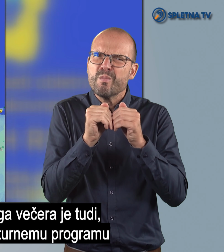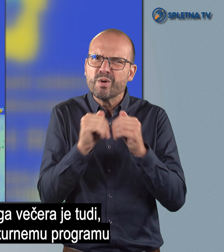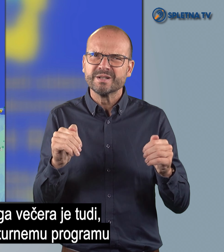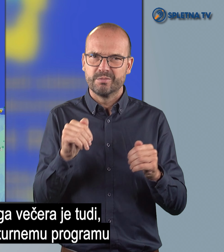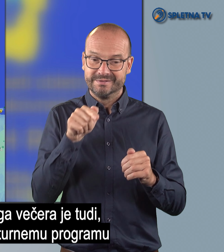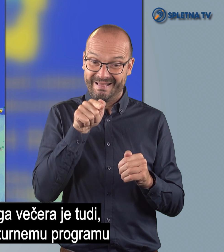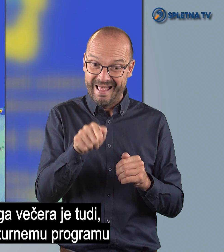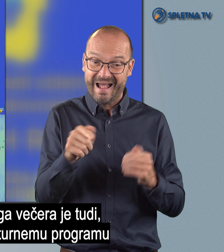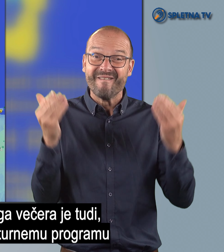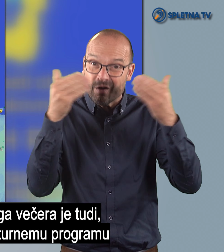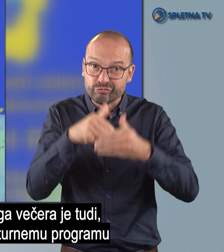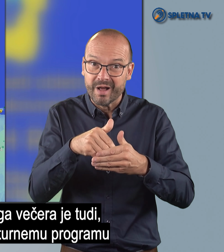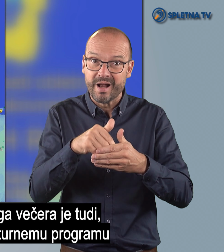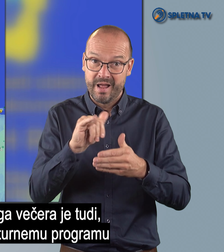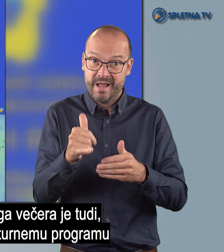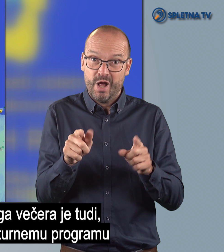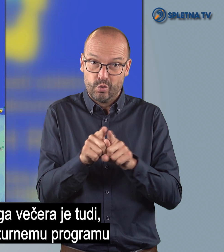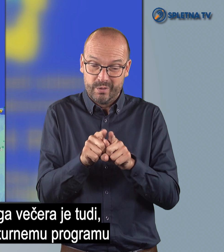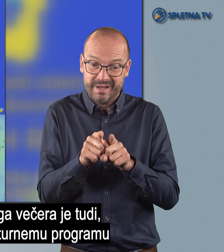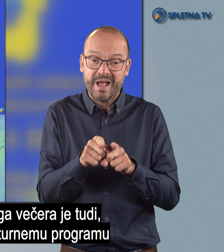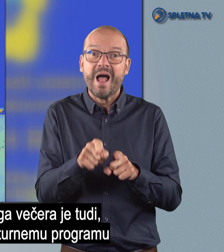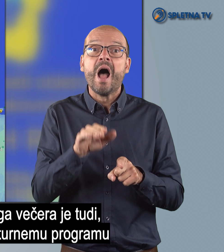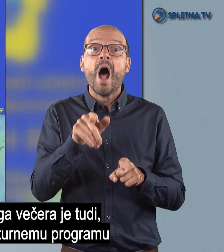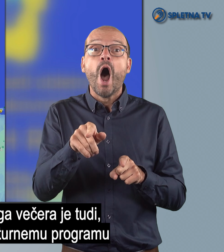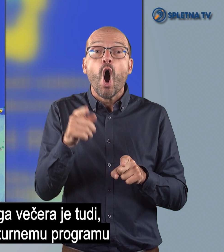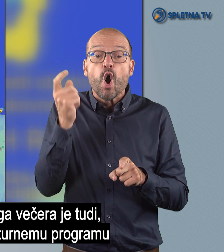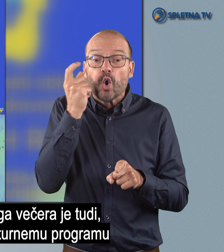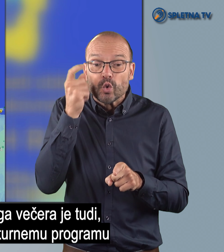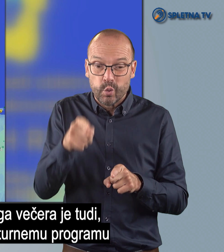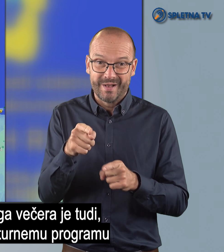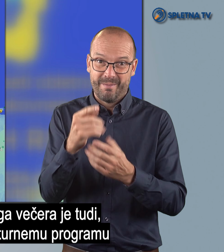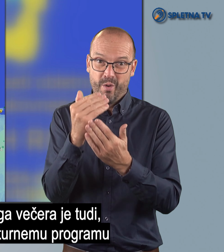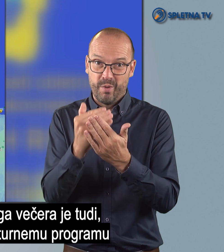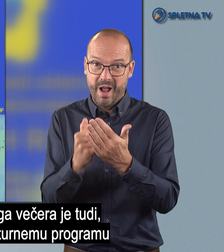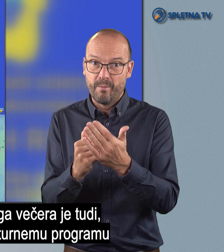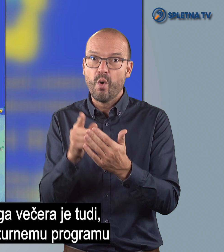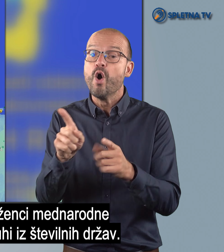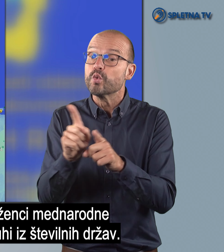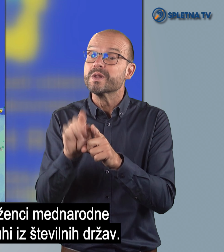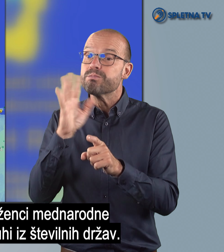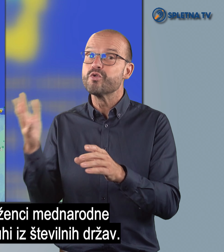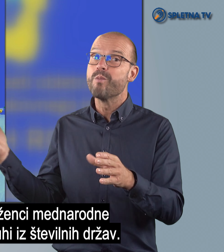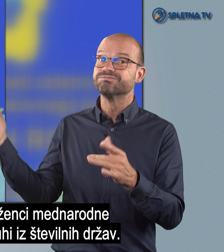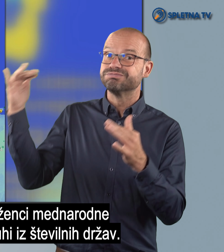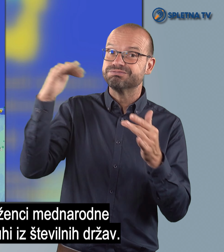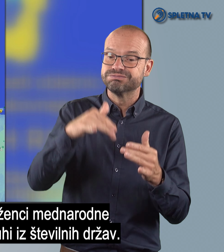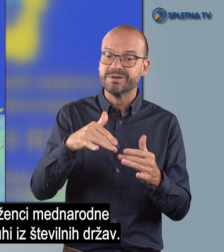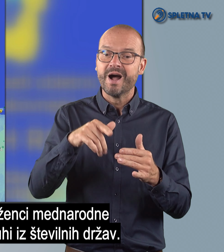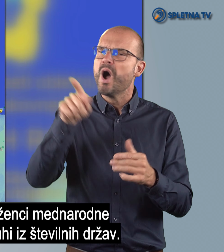Posebnost tega večera je tudi, da se bodo kulturnemu programu pridružili udeleženci mednarodne konference in gluhi iz številnih